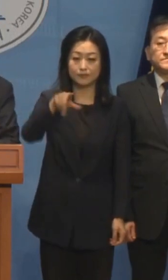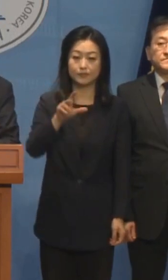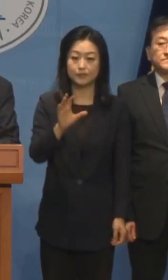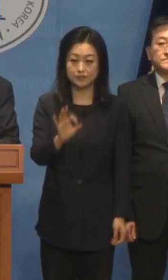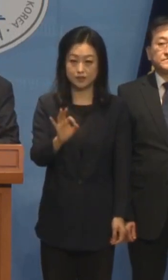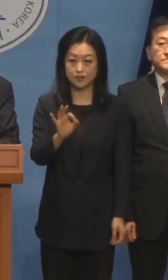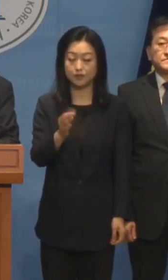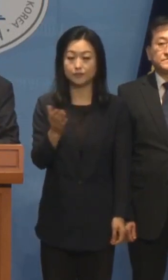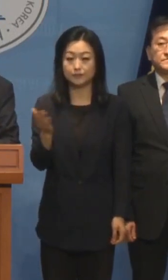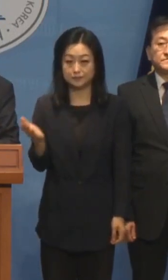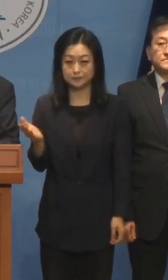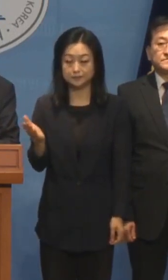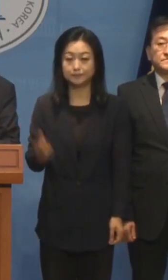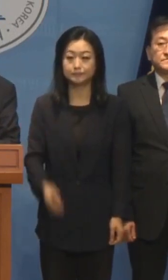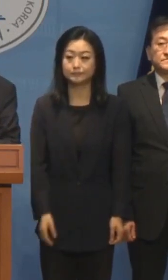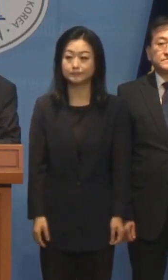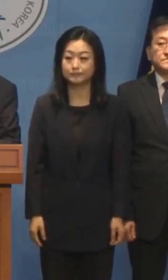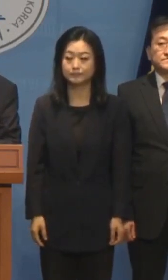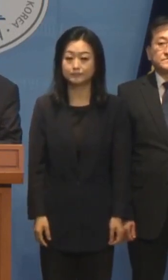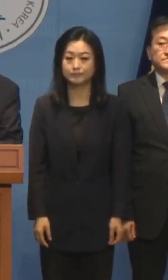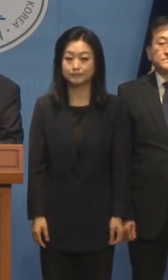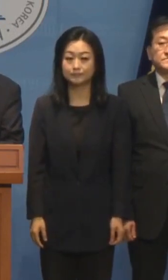박은정 국회 법사위원님이십니다.